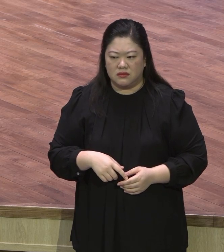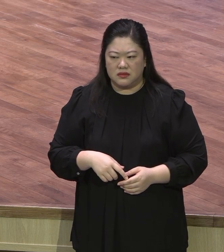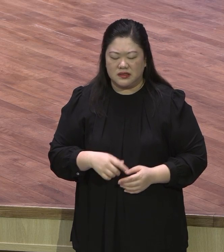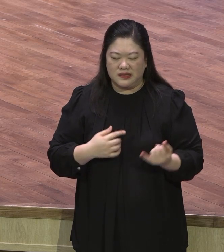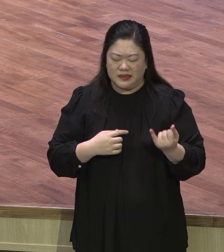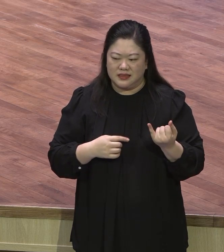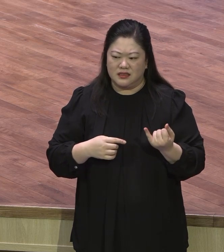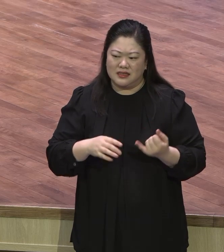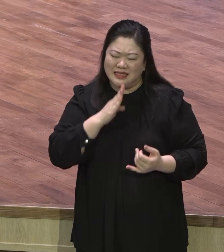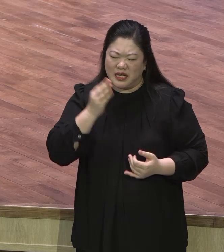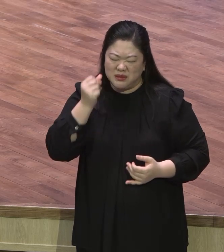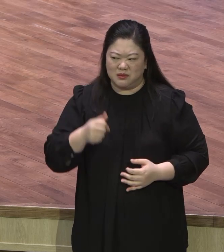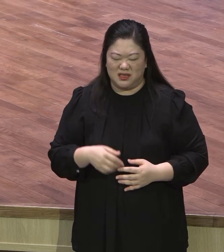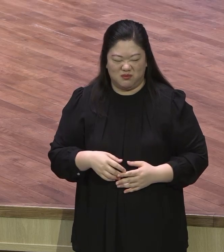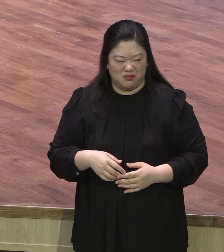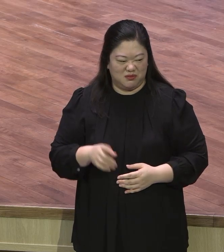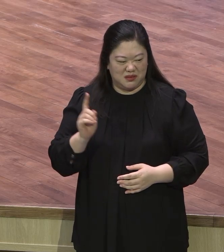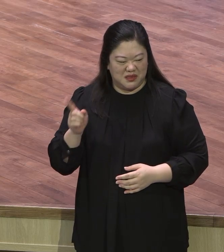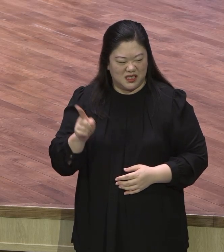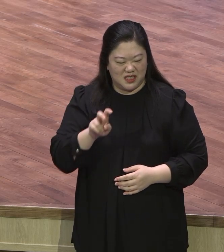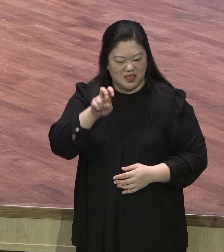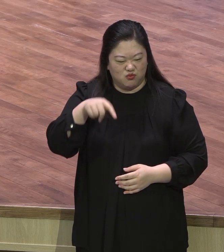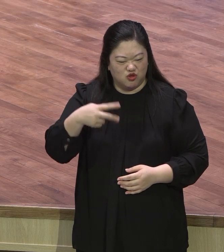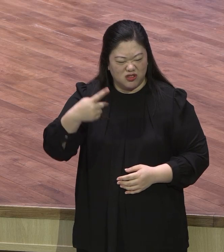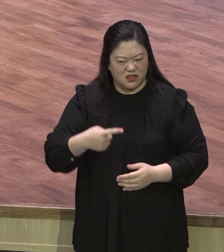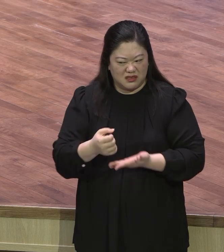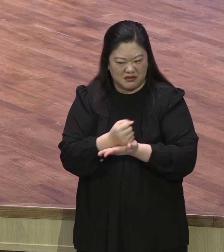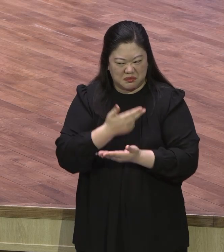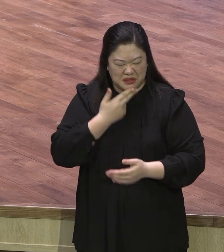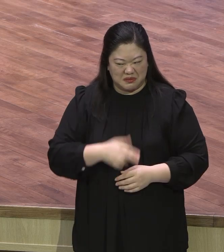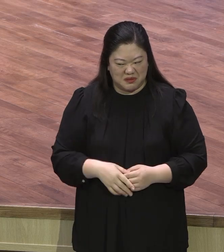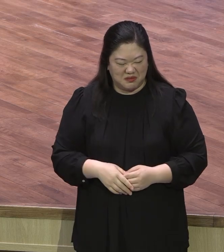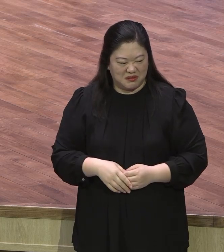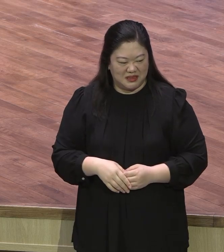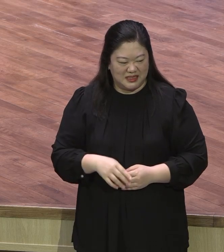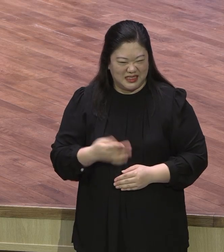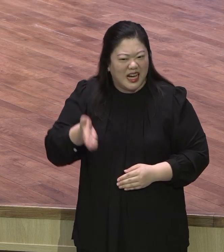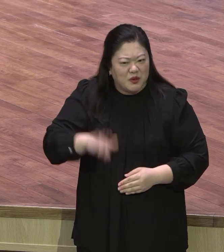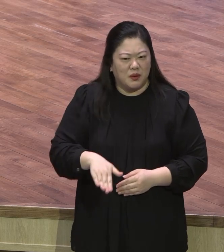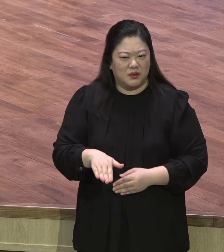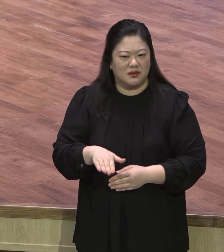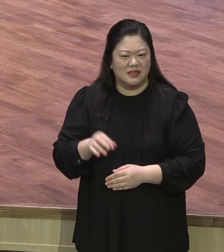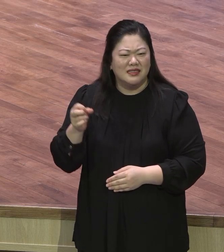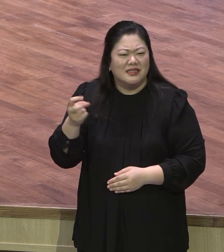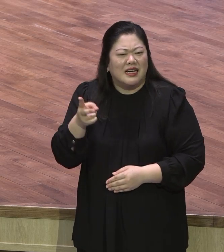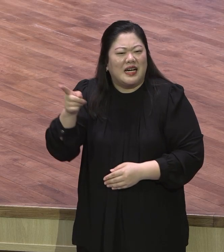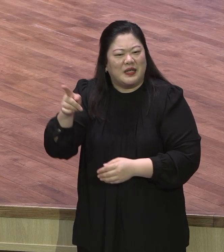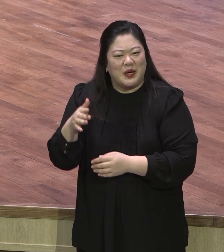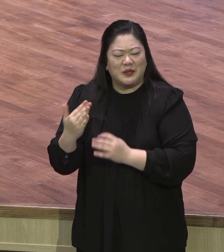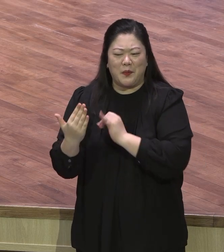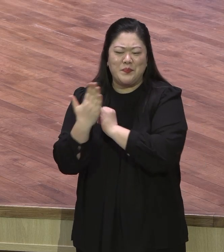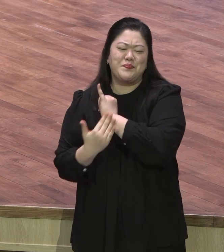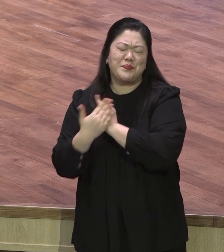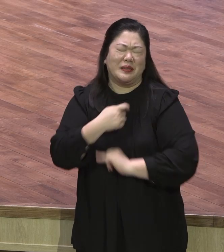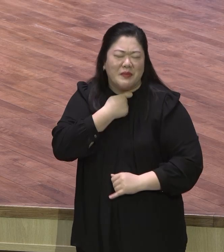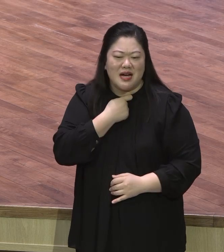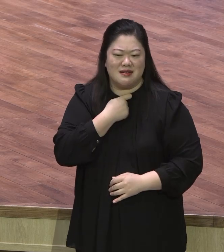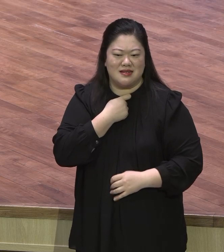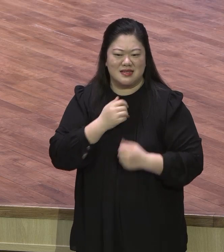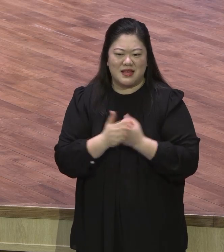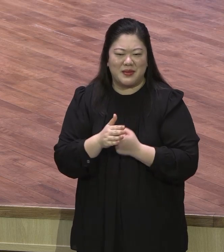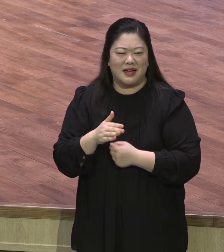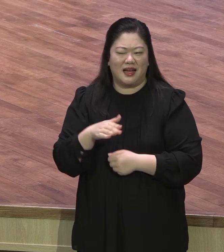올랐지만 그래도 남편을 기대하면서 뭔가 변화될 줄을 기도하고 다시 애교를